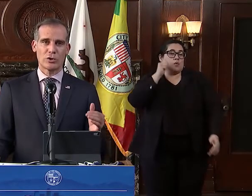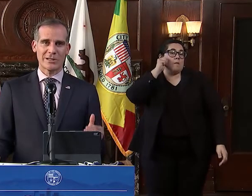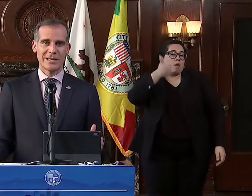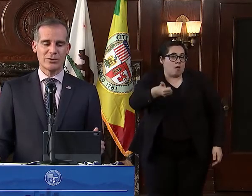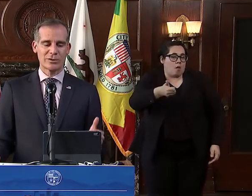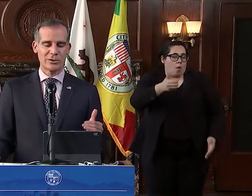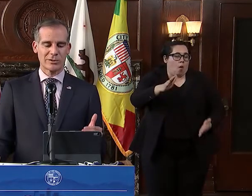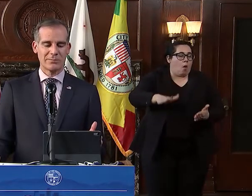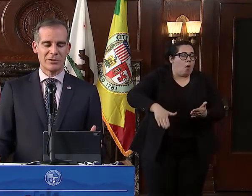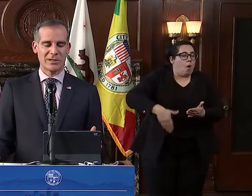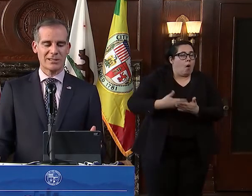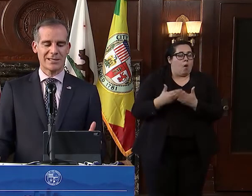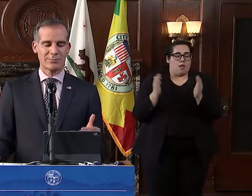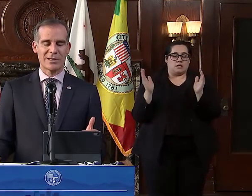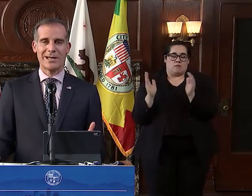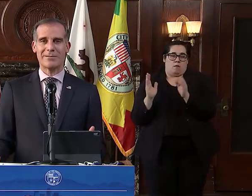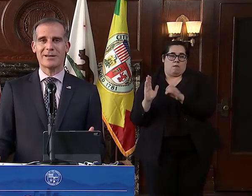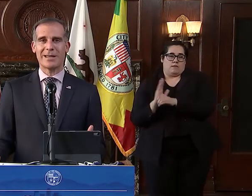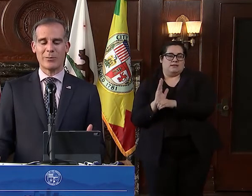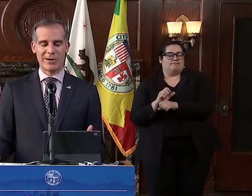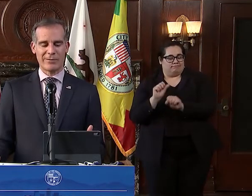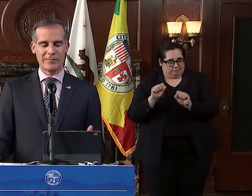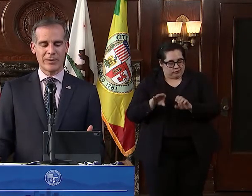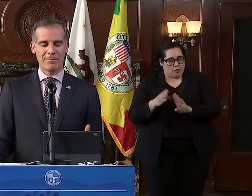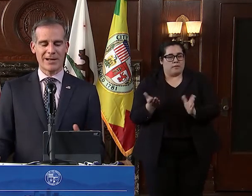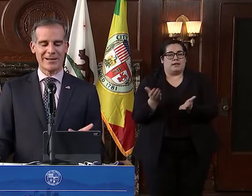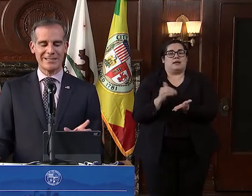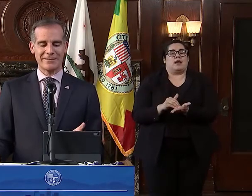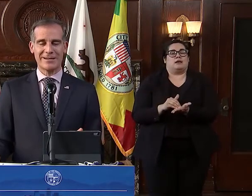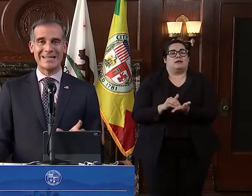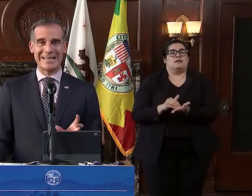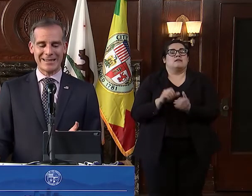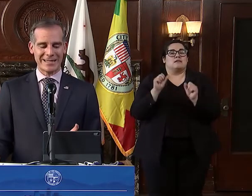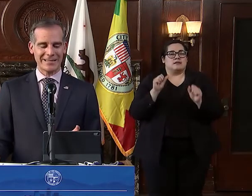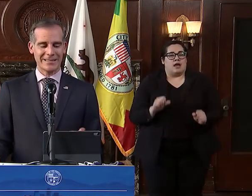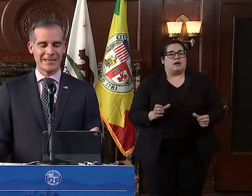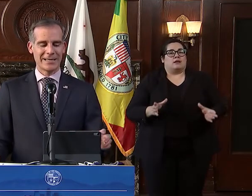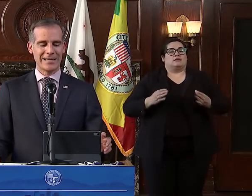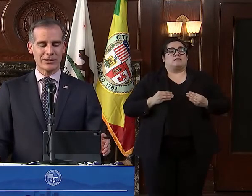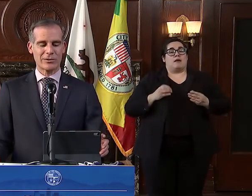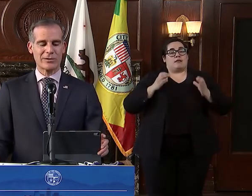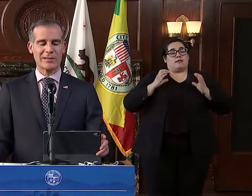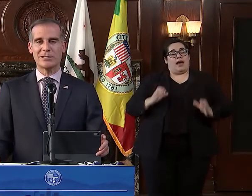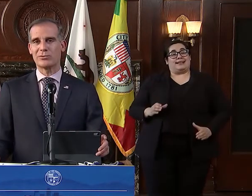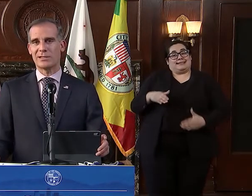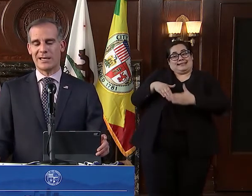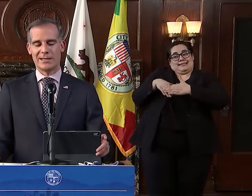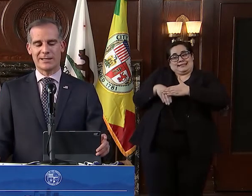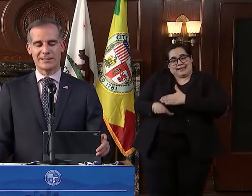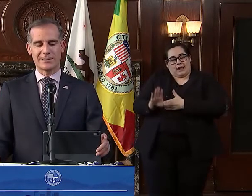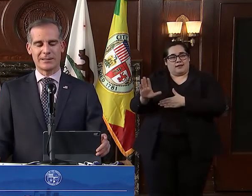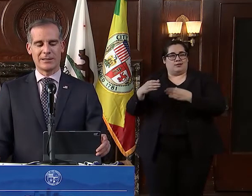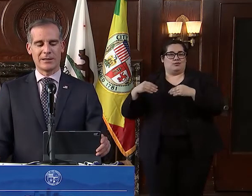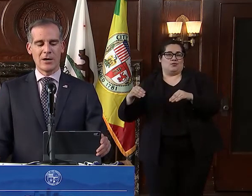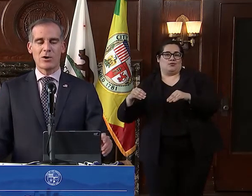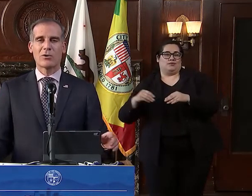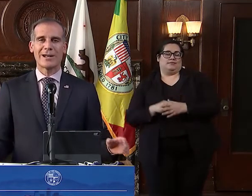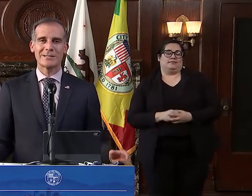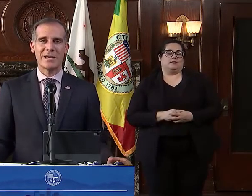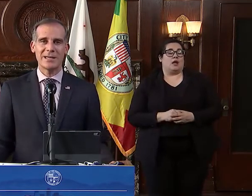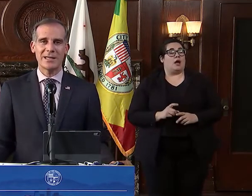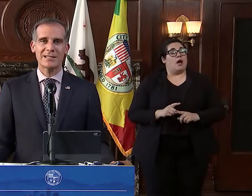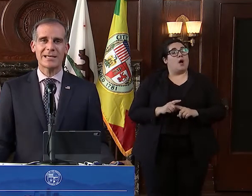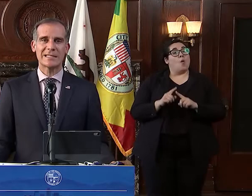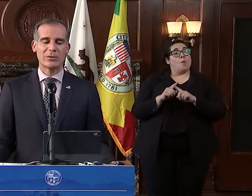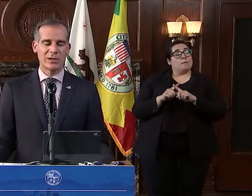todos los negocios minoristas pueden abrir de nuevo para recibir clientes dentro de sus tiendas. Con